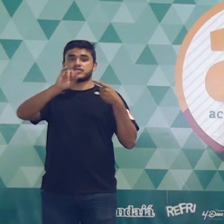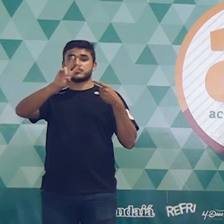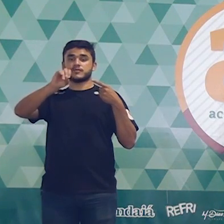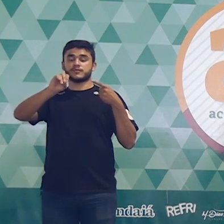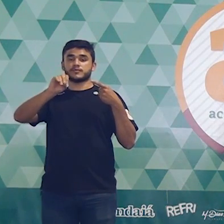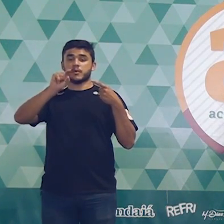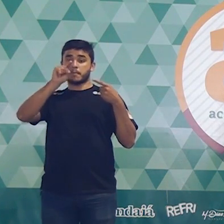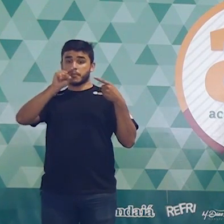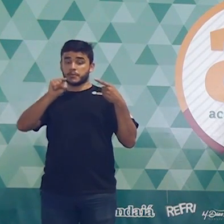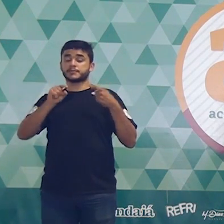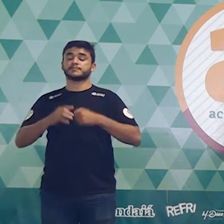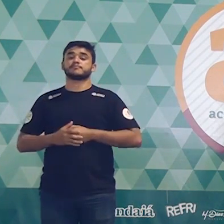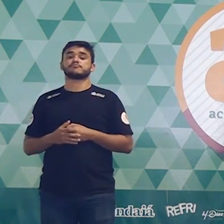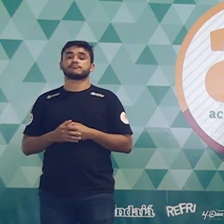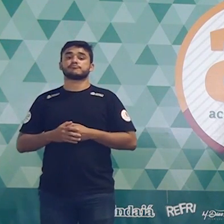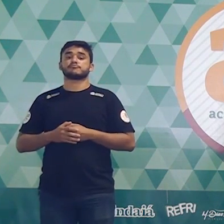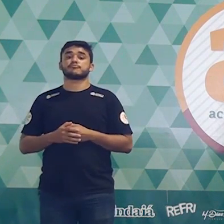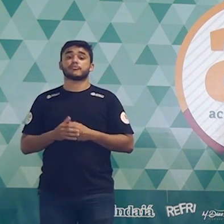Informações.